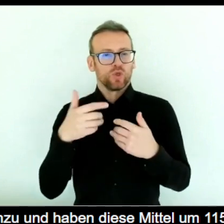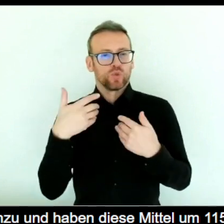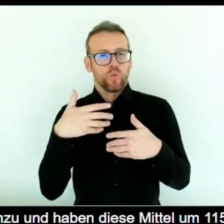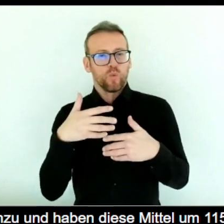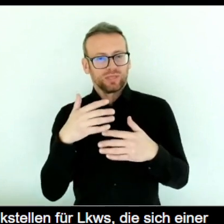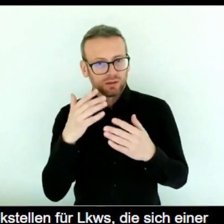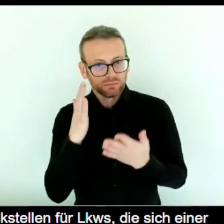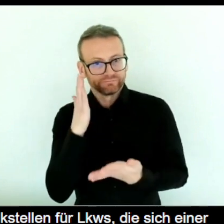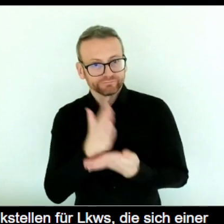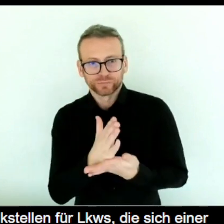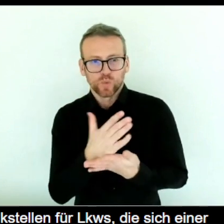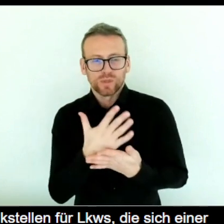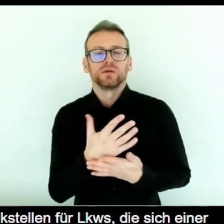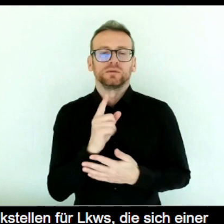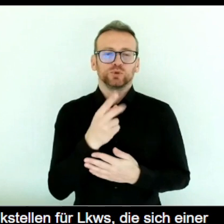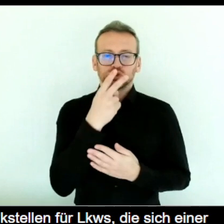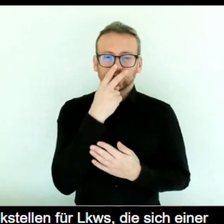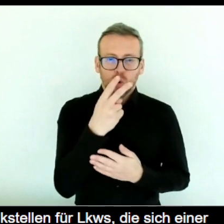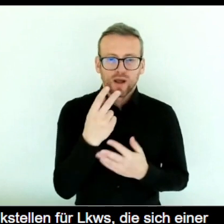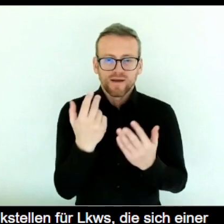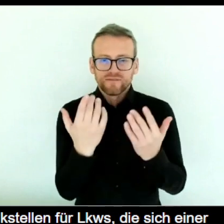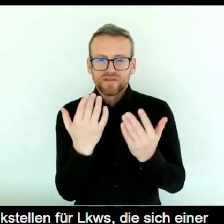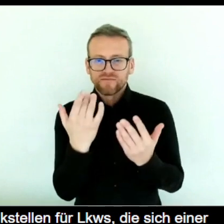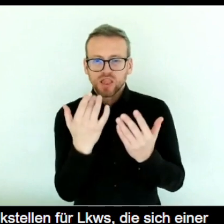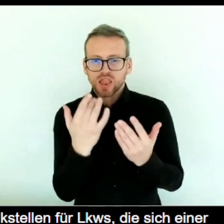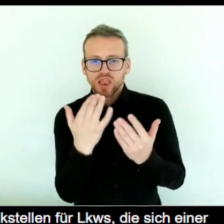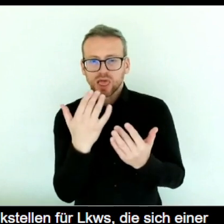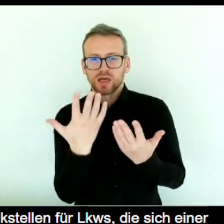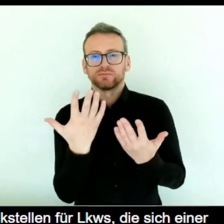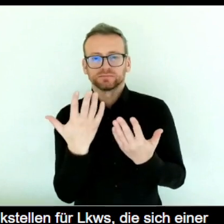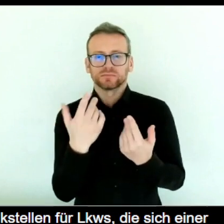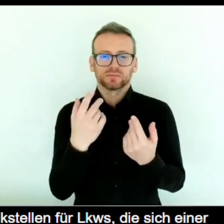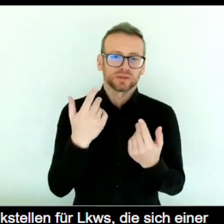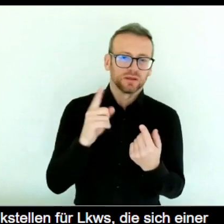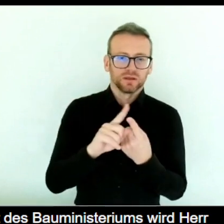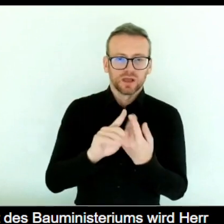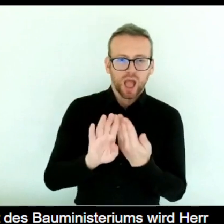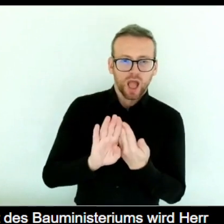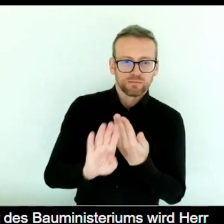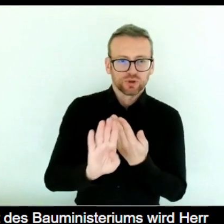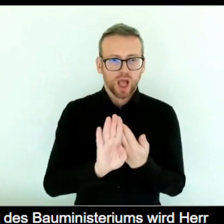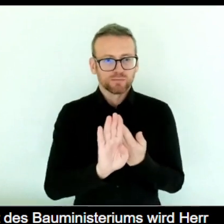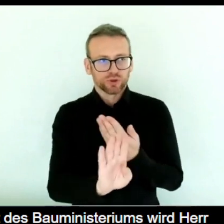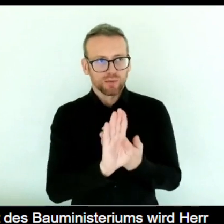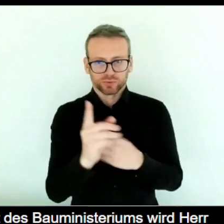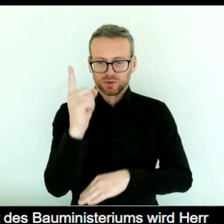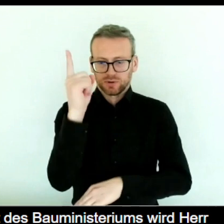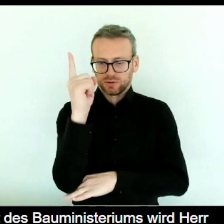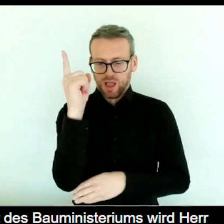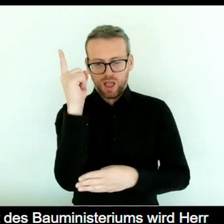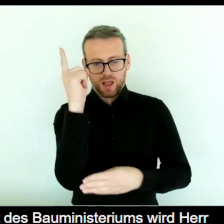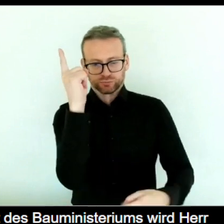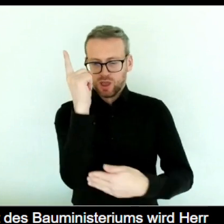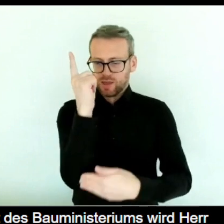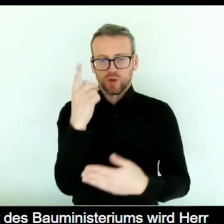der Kuschelkurs beendet wird. Ich bin zu aller Unterstützung bereit und werde gleich auch zeigen, was wir tun. Aber ich bin nicht bereit, mich mit den